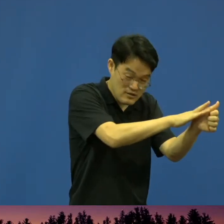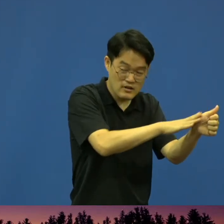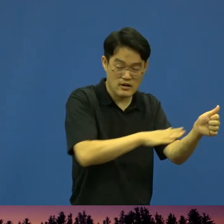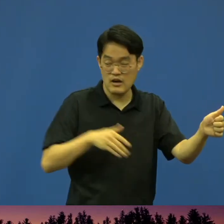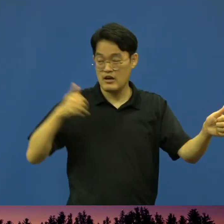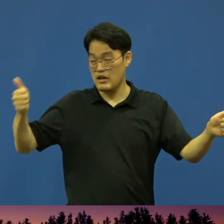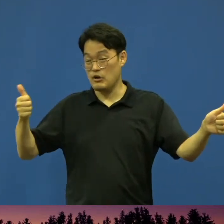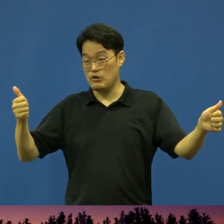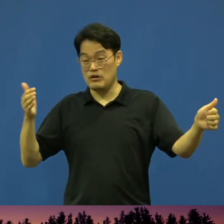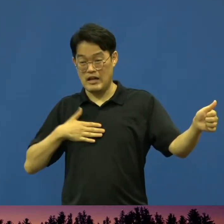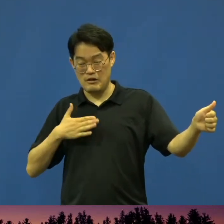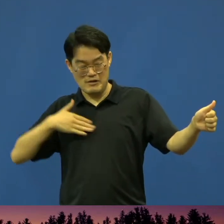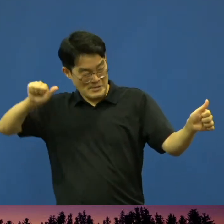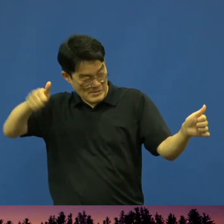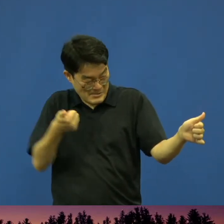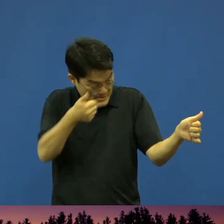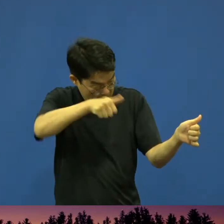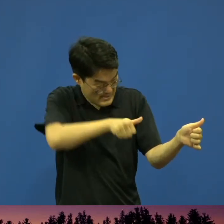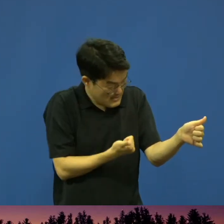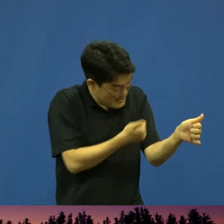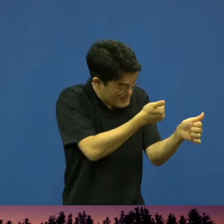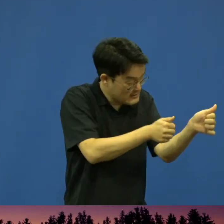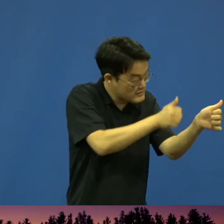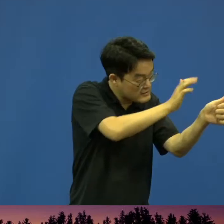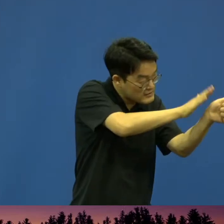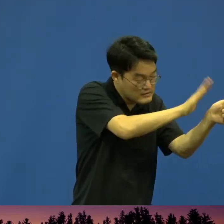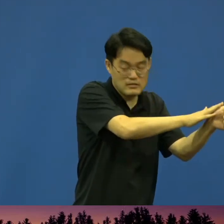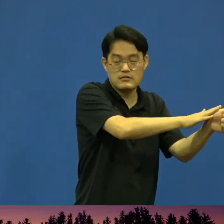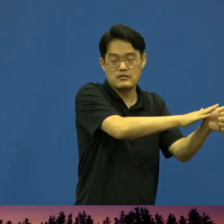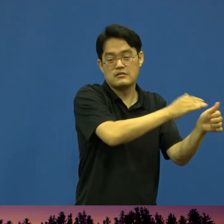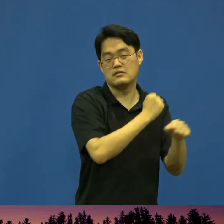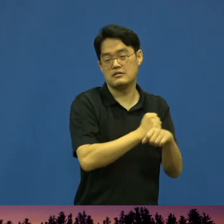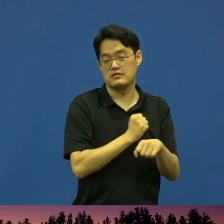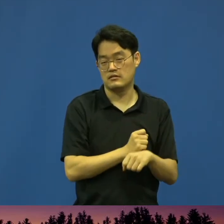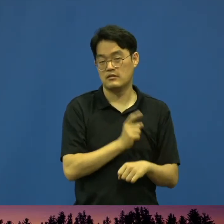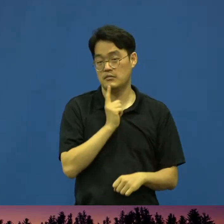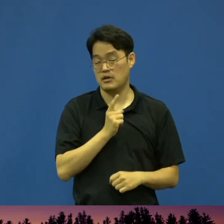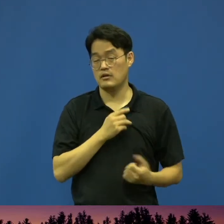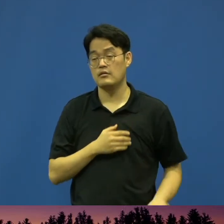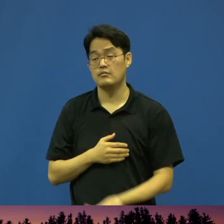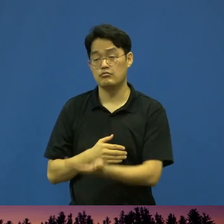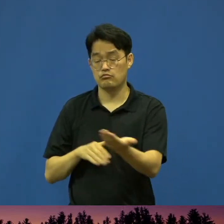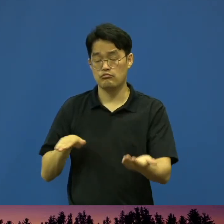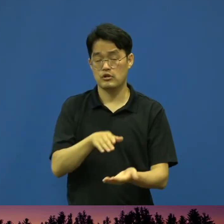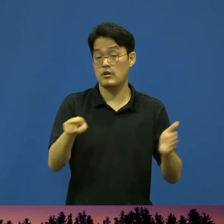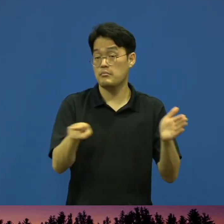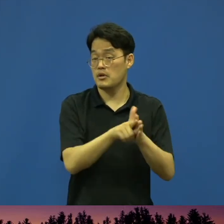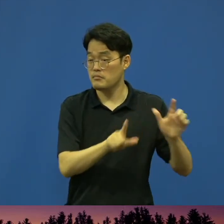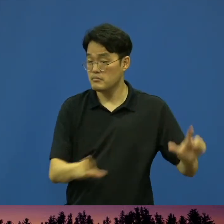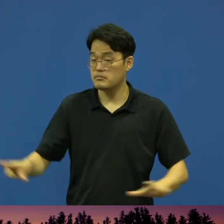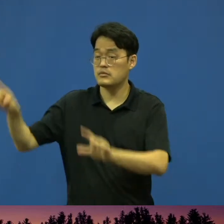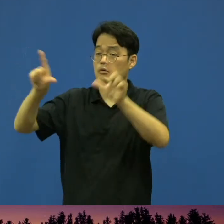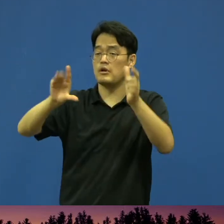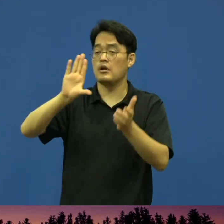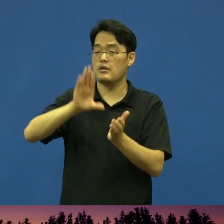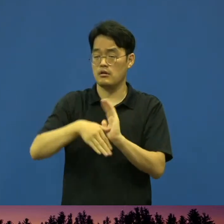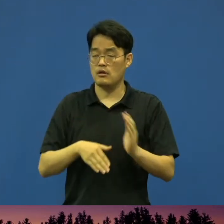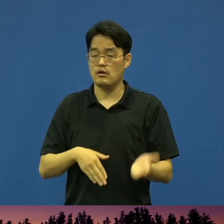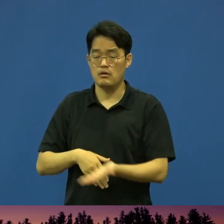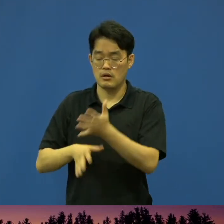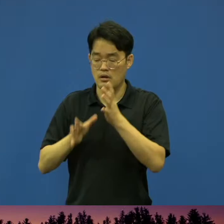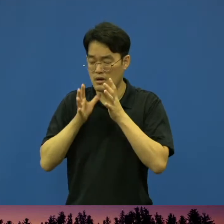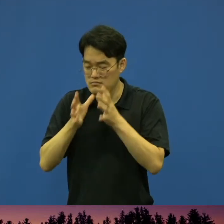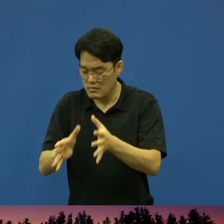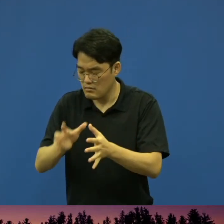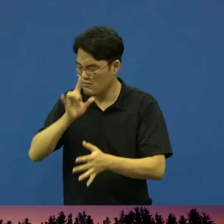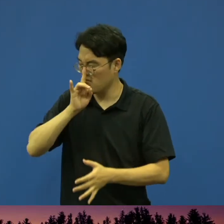회당장 야이로의 목적지는 예수 그리스도였습니다. 그래서 여러분, 우리는 믿음 생활을 하면서 속으면 안 돼요. 속으면 안